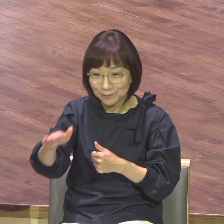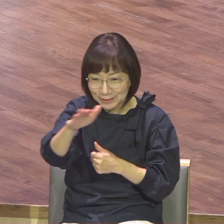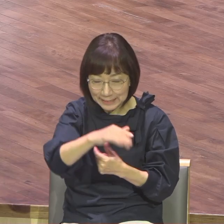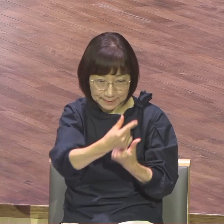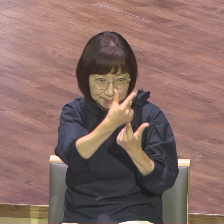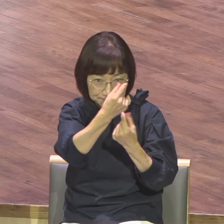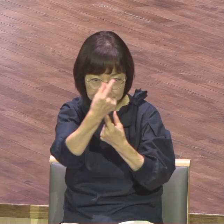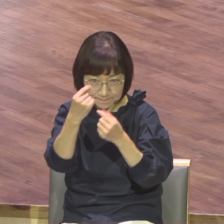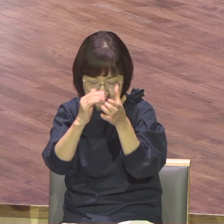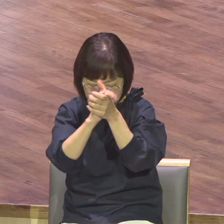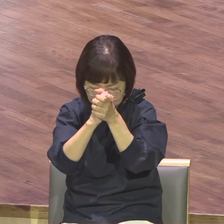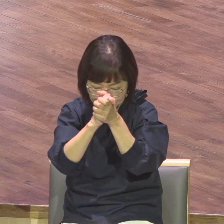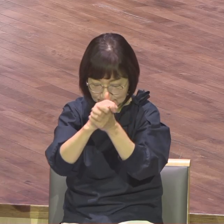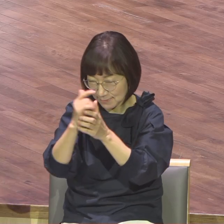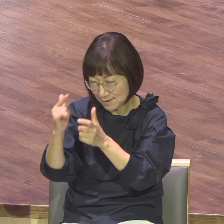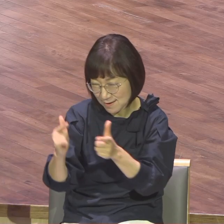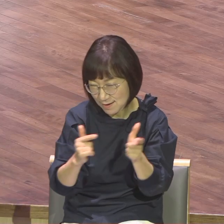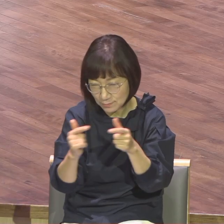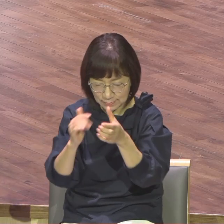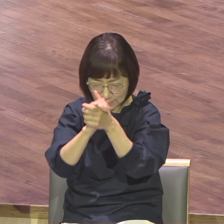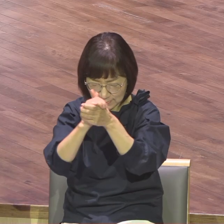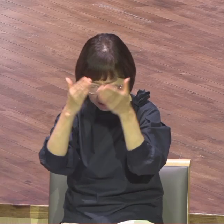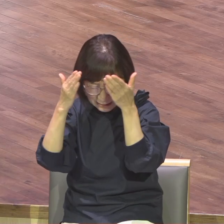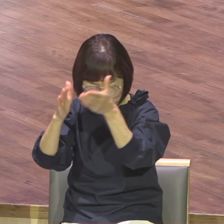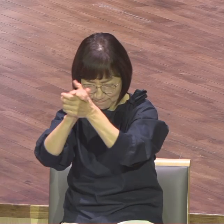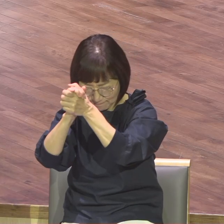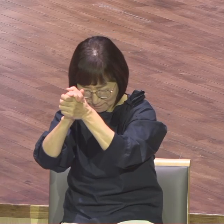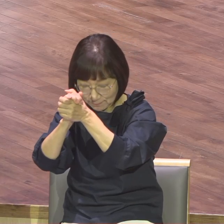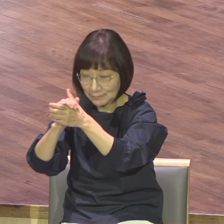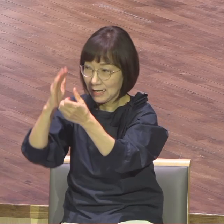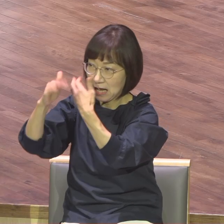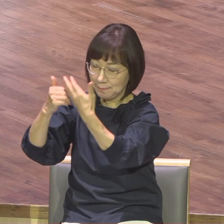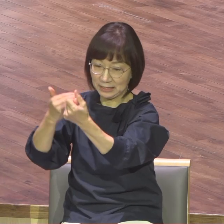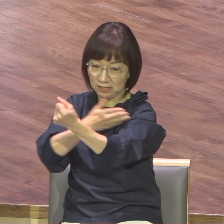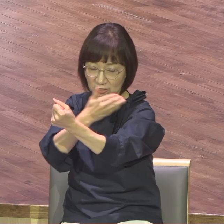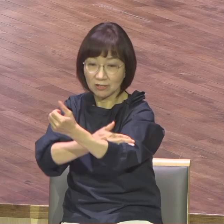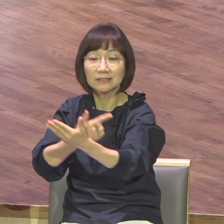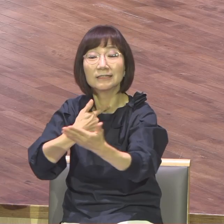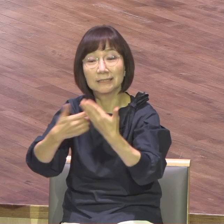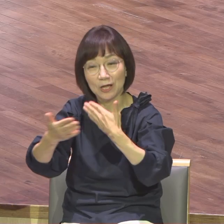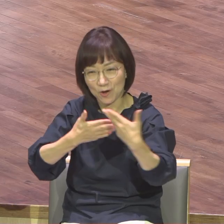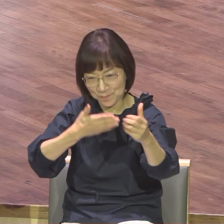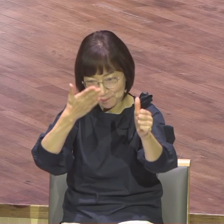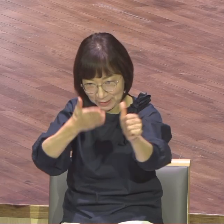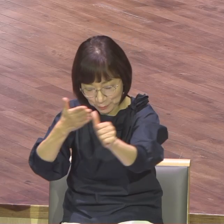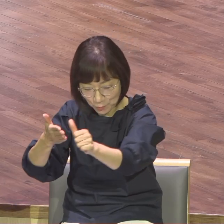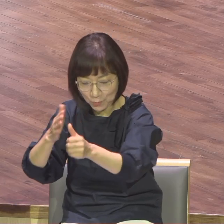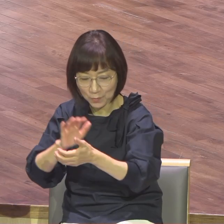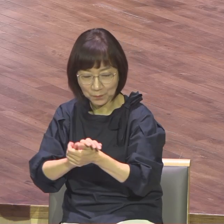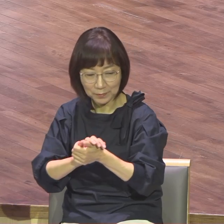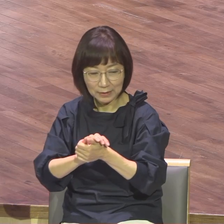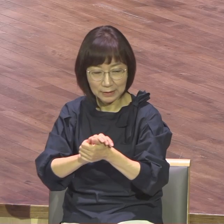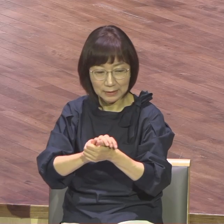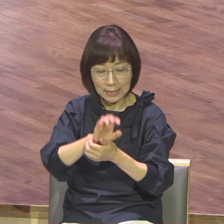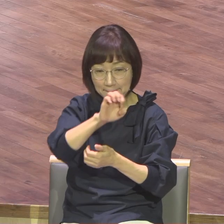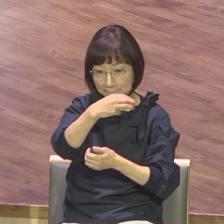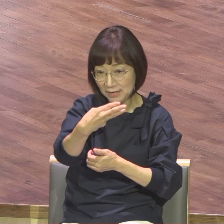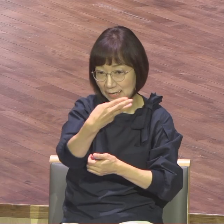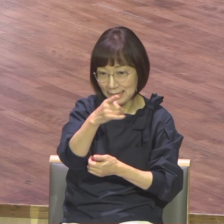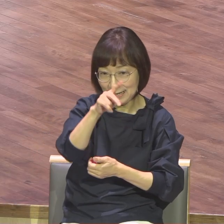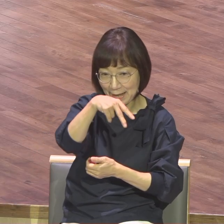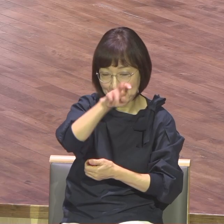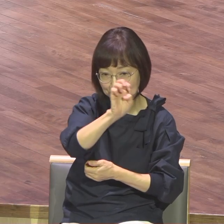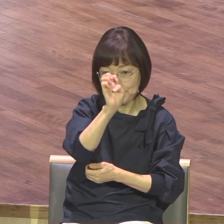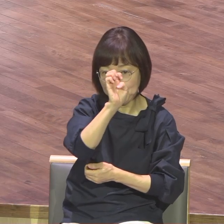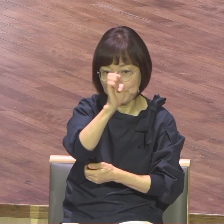삶, 하나님의 권능을 체험하는 삶, 우리가 영적으로 플랫폼, 이 파수망대, 안테나 역할, 남은